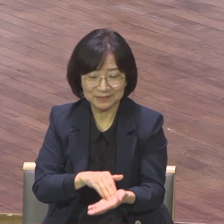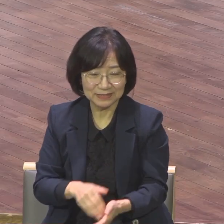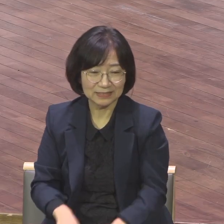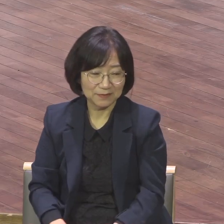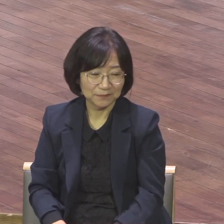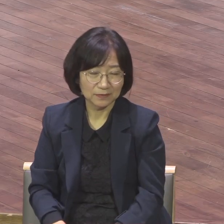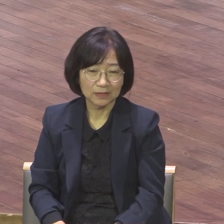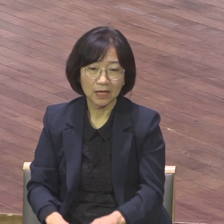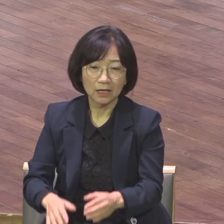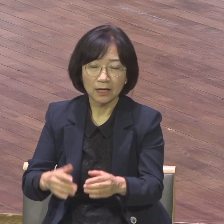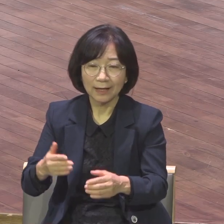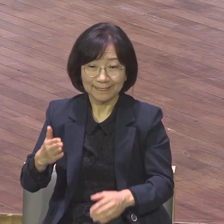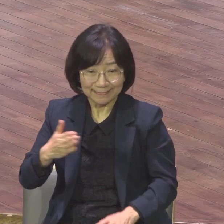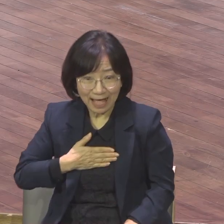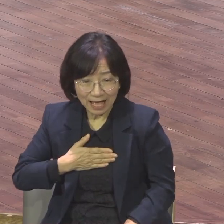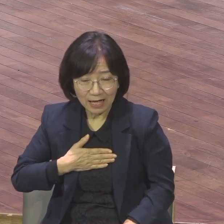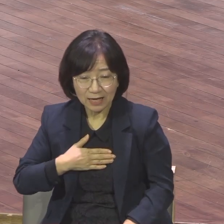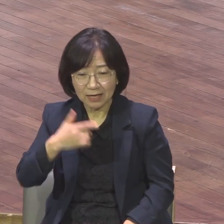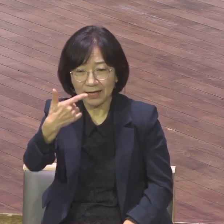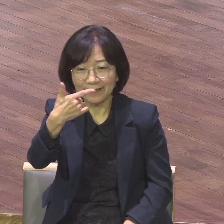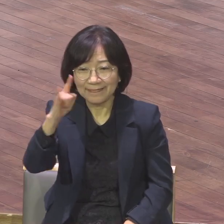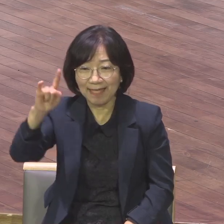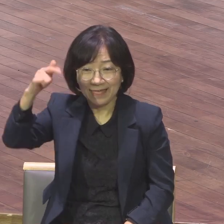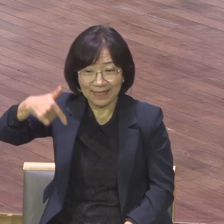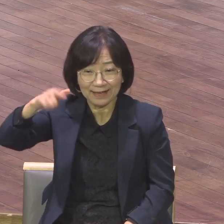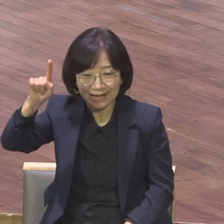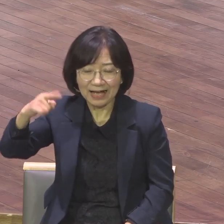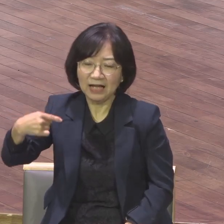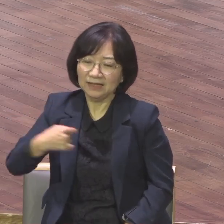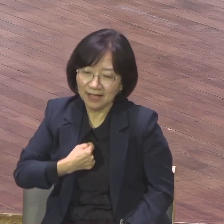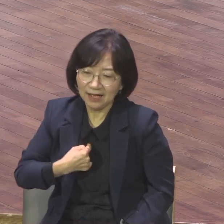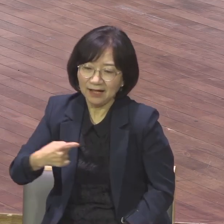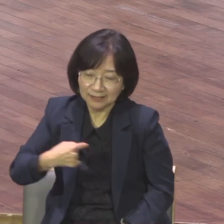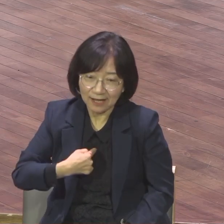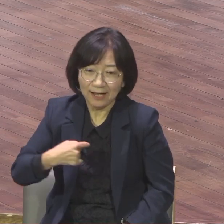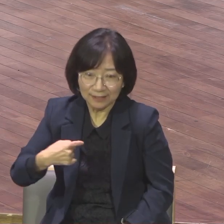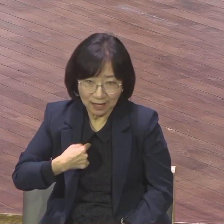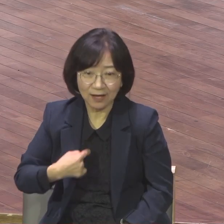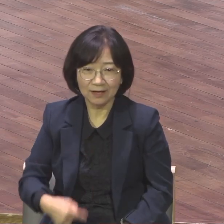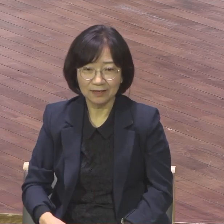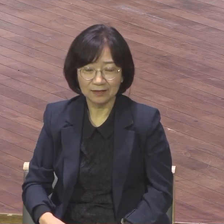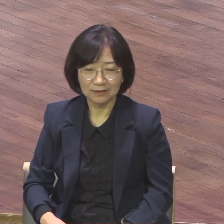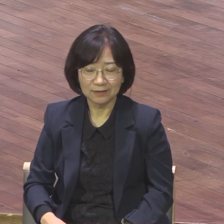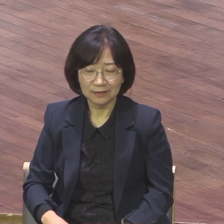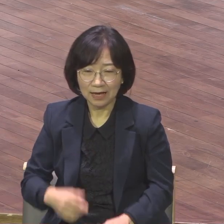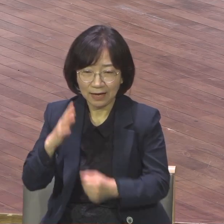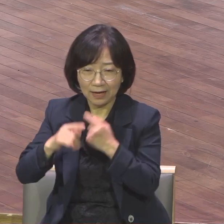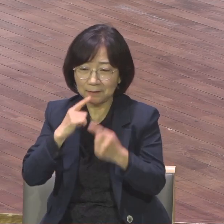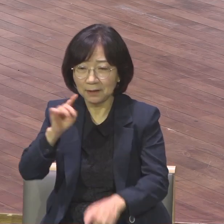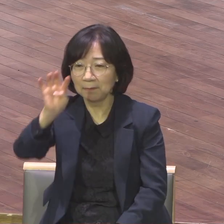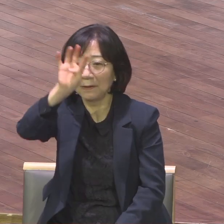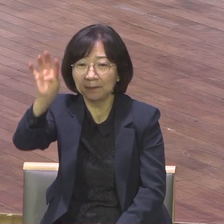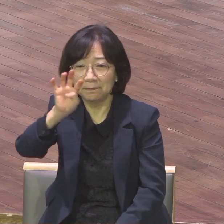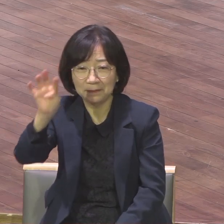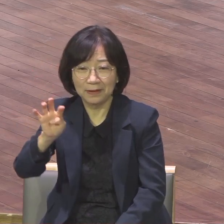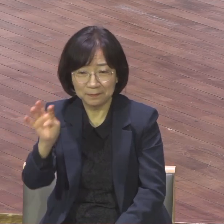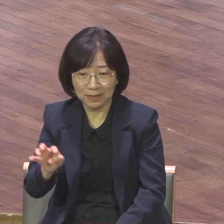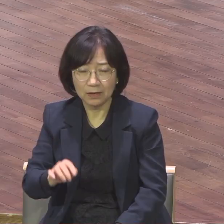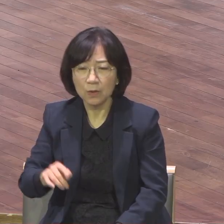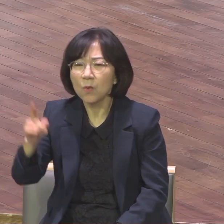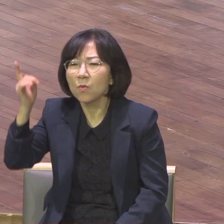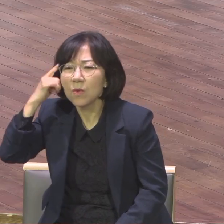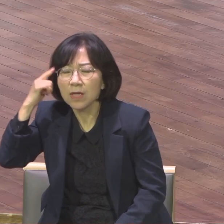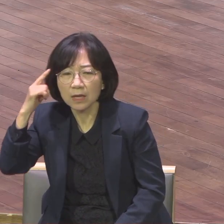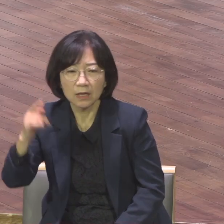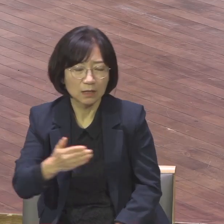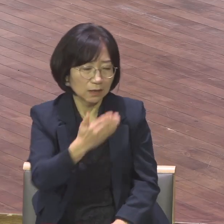내가라는 표현을 강조했습니다. 내가. 지금까지 유다 백성들은요, 하나님이 아닌